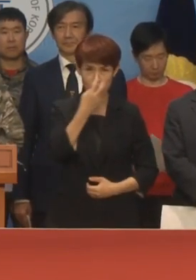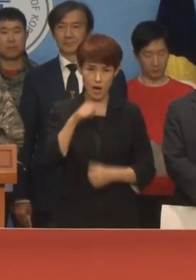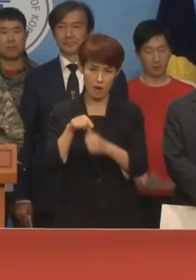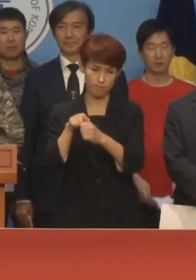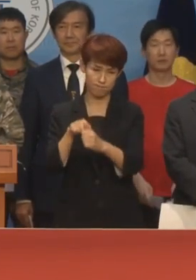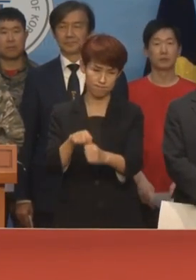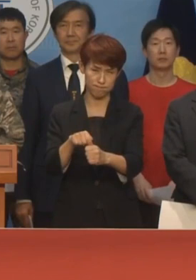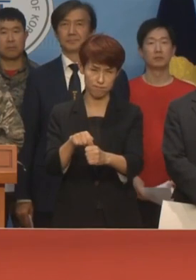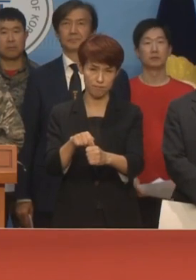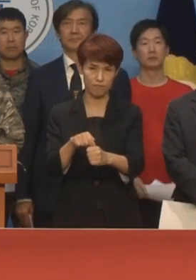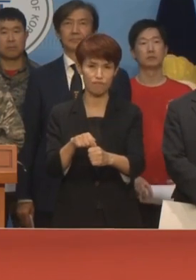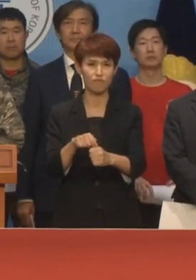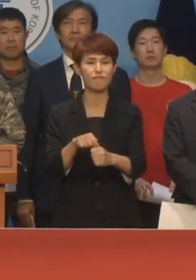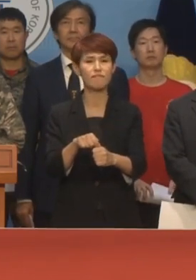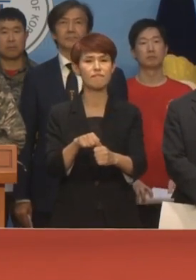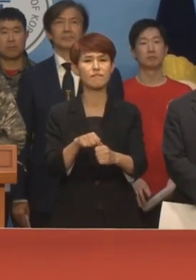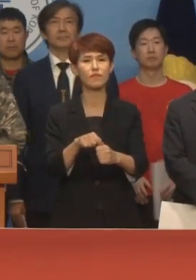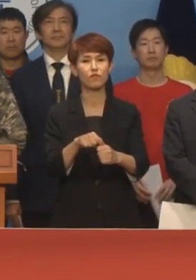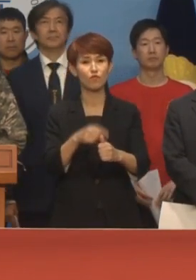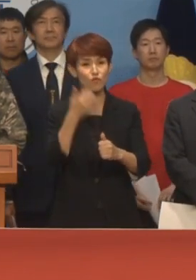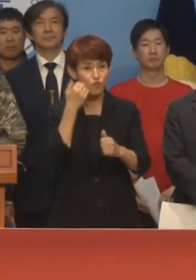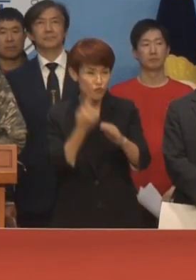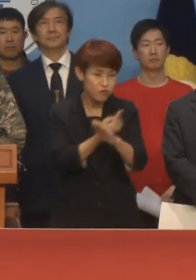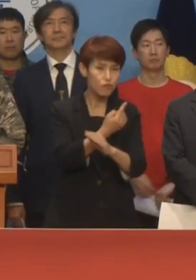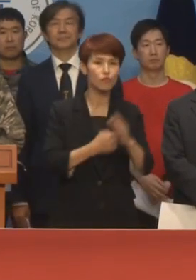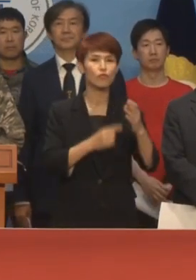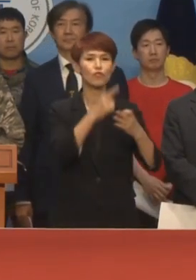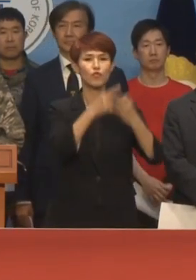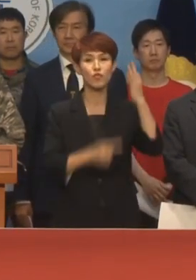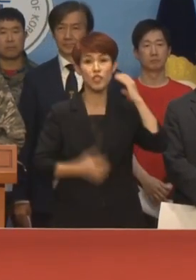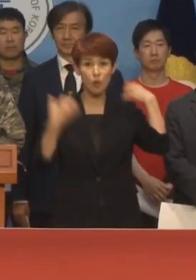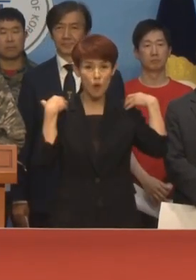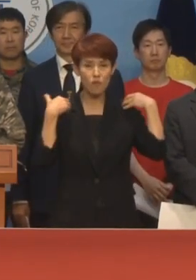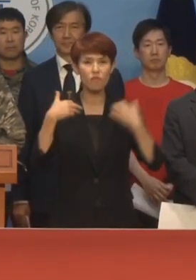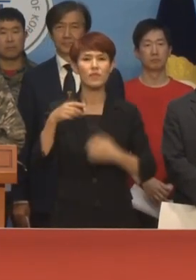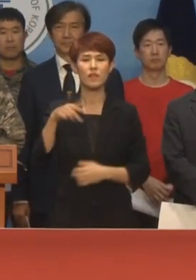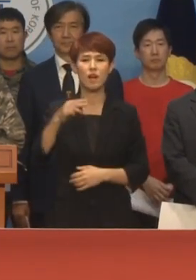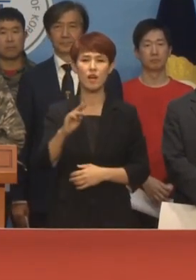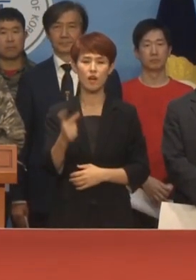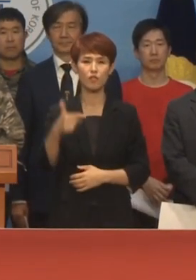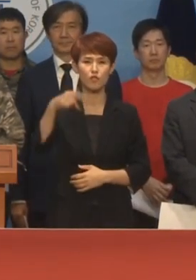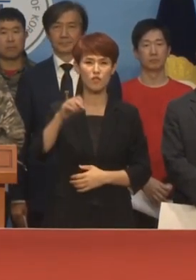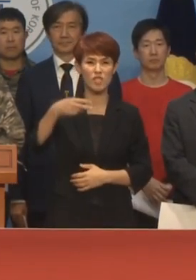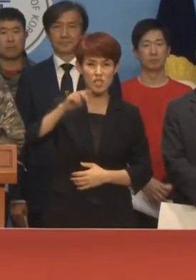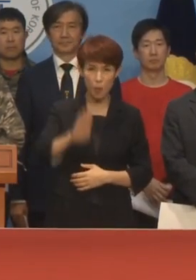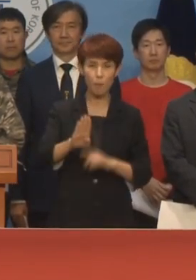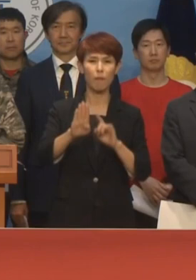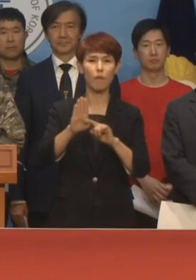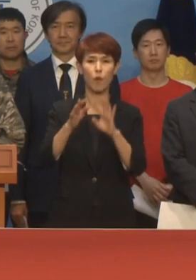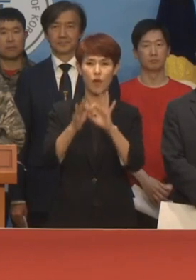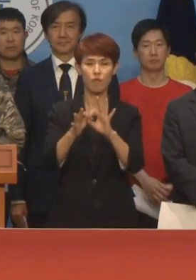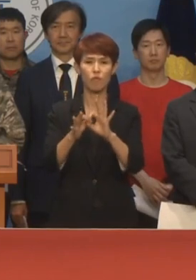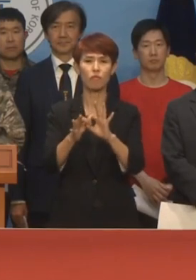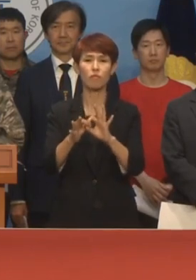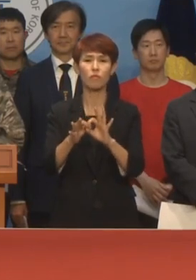수사외압의 주범 윤석열 정권은 런종섭 도주세사 쇼,